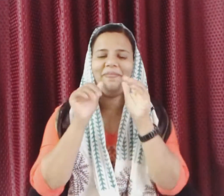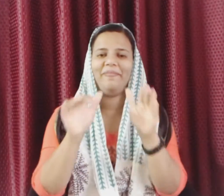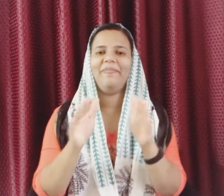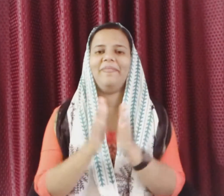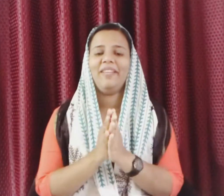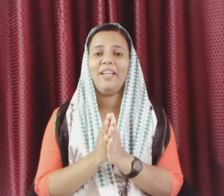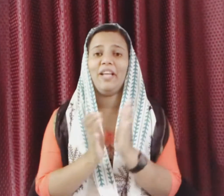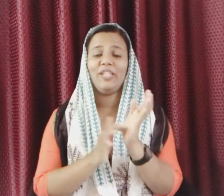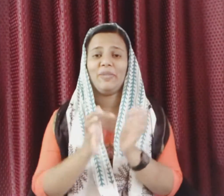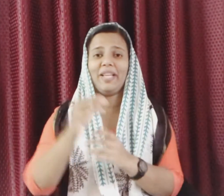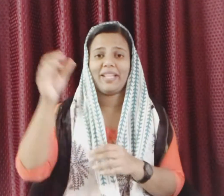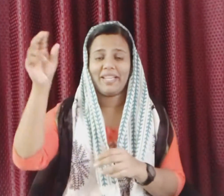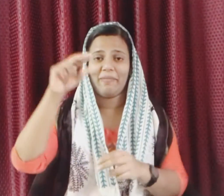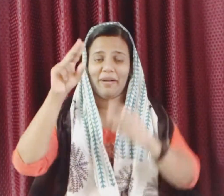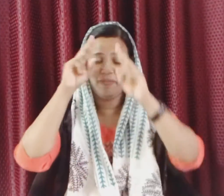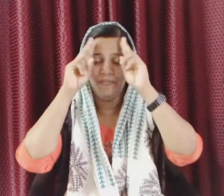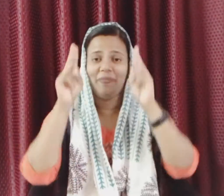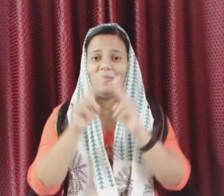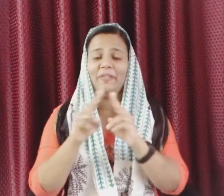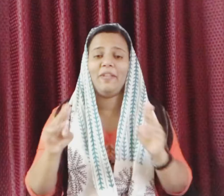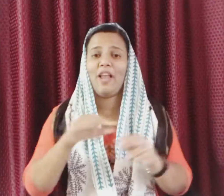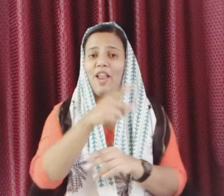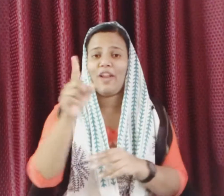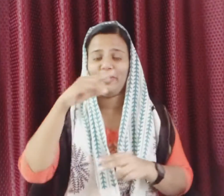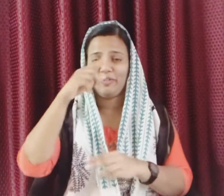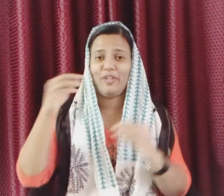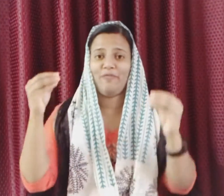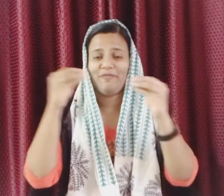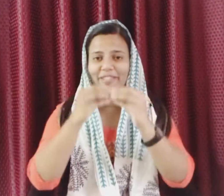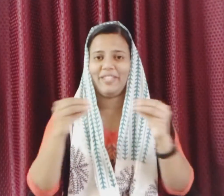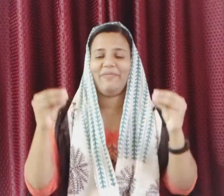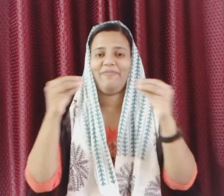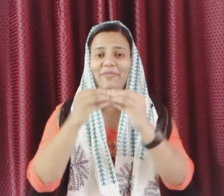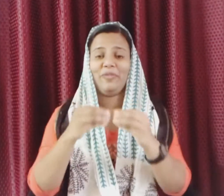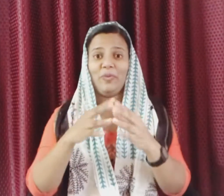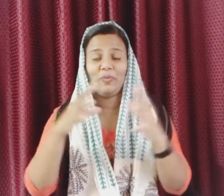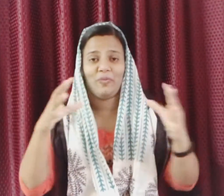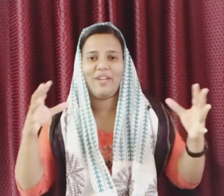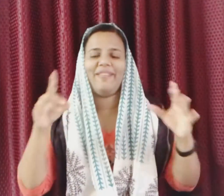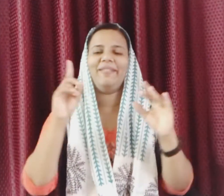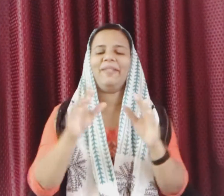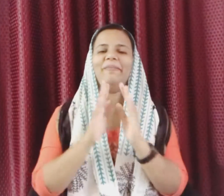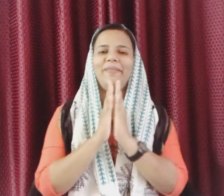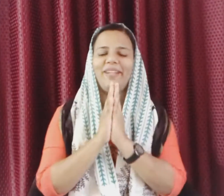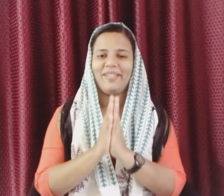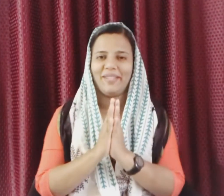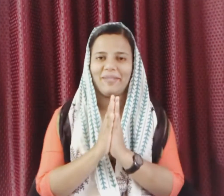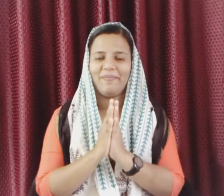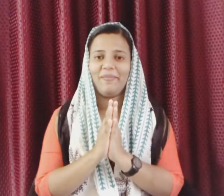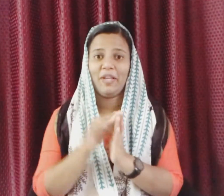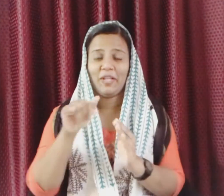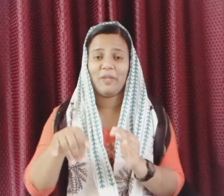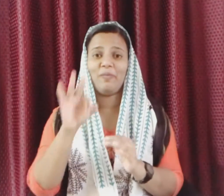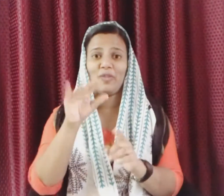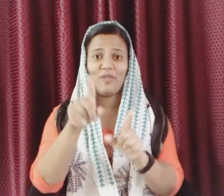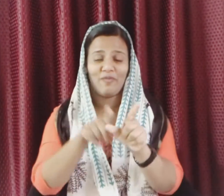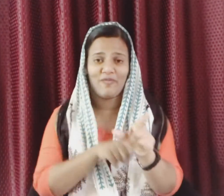ധാരാളം അനുഗ്രഹിക്കട്ടെ. കർത്താവിൻ്റെ കൃപയും സമാധാനവും നിങ്ങളുടെ ജീവിതത്തിൽ വർദ്ധിച്ച് വർദ്ധിച്ച് പെരുകി വരുമാറാകട്ടെ എന്ന് പ്രാർത്ഥിക്കുന്നു.